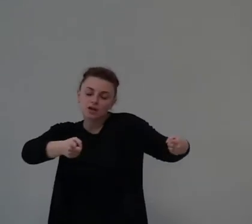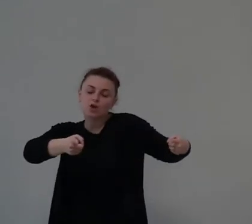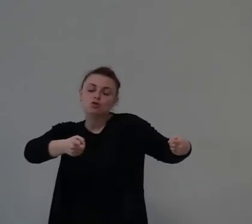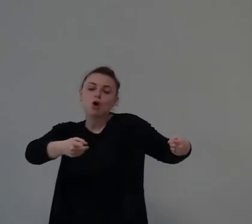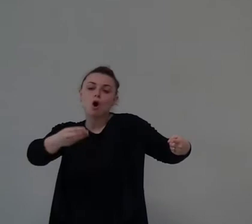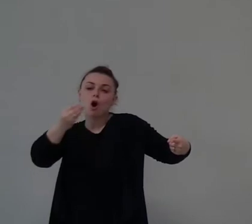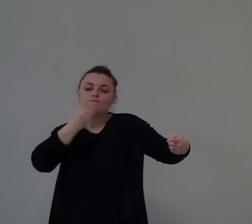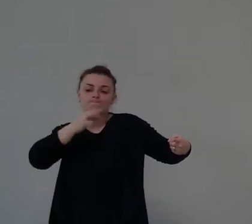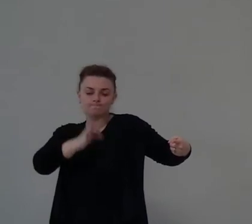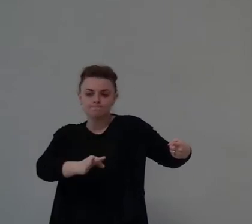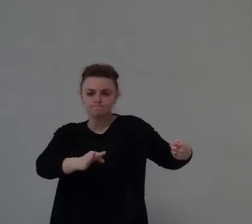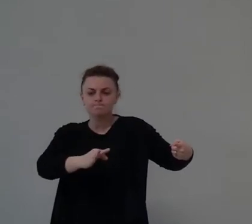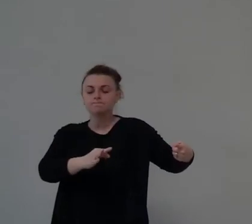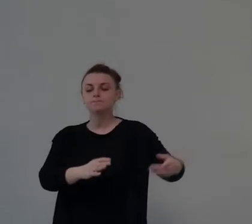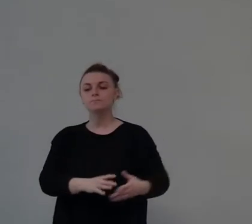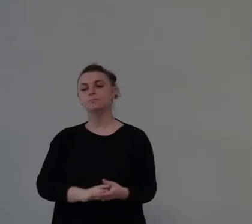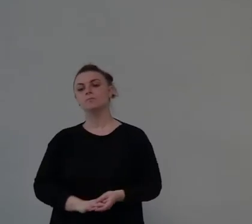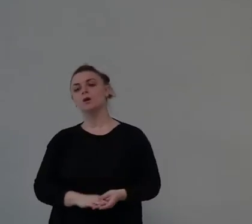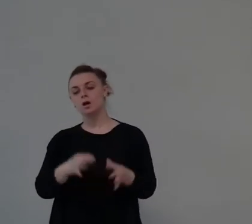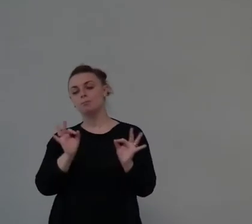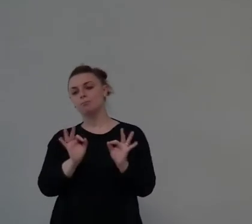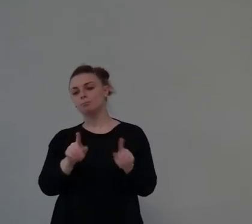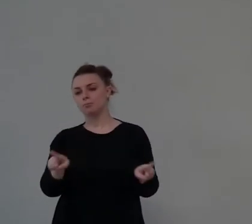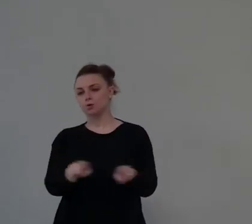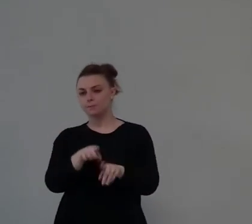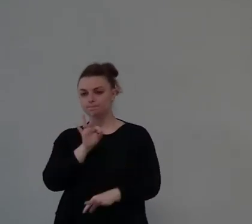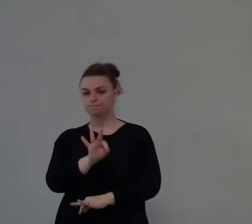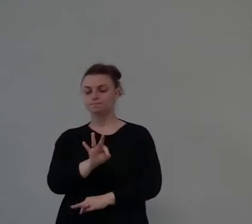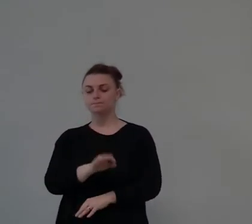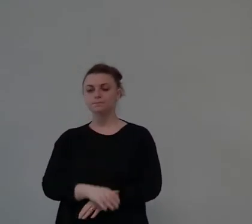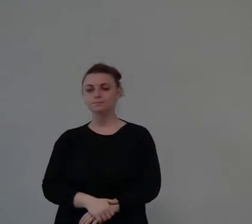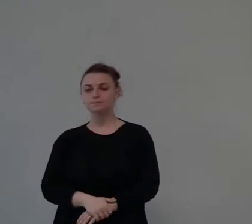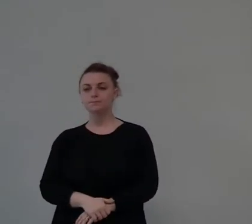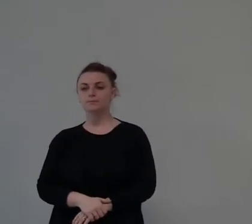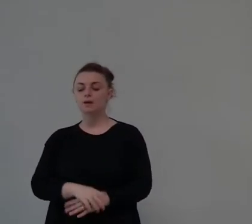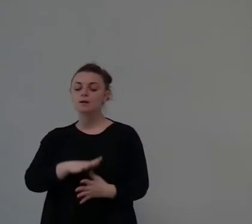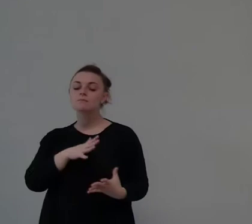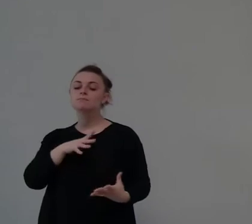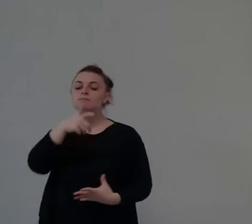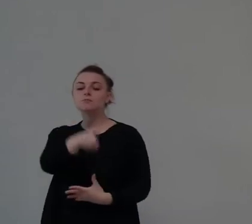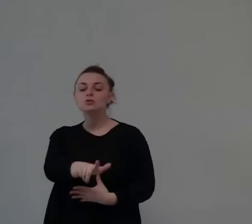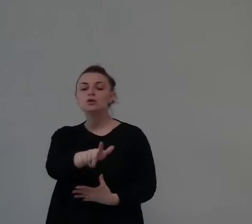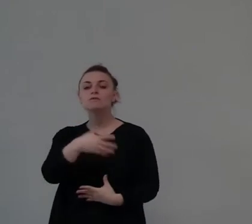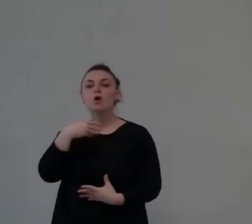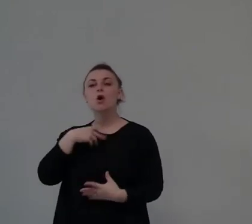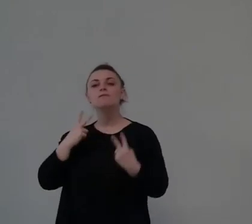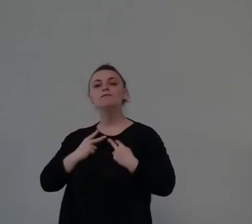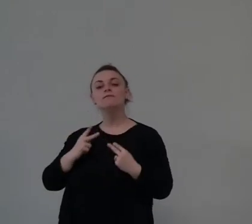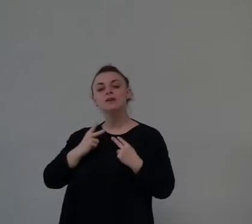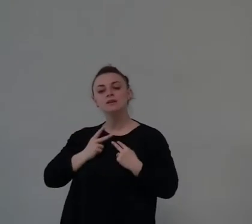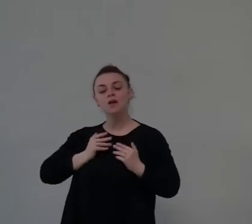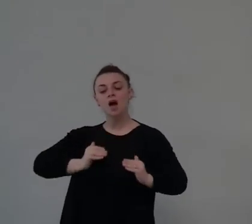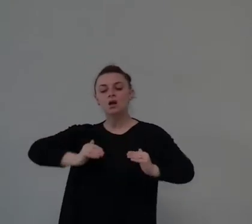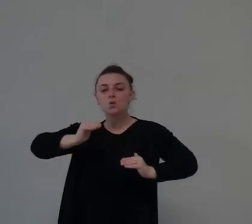finire. Per tornare a una vita più normale, a una vita più equilibrata. Come ritorniamo